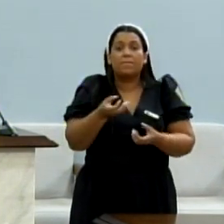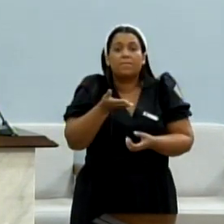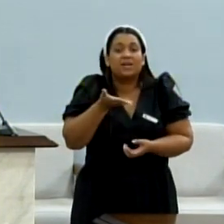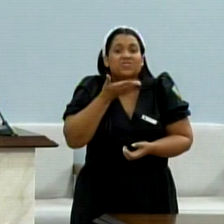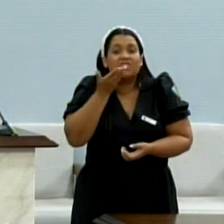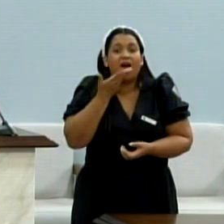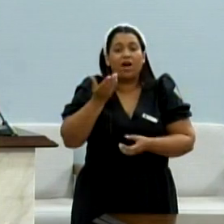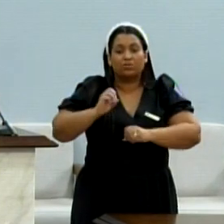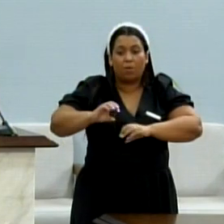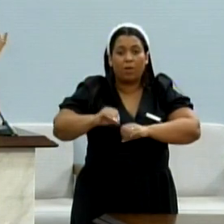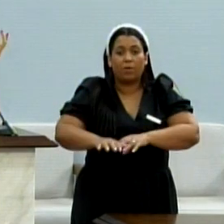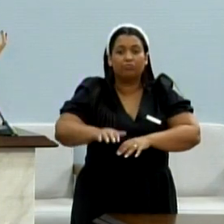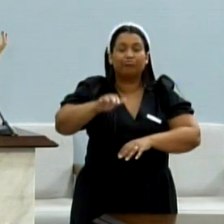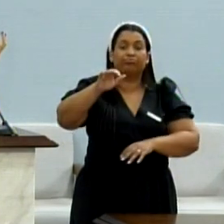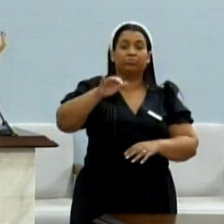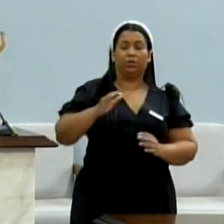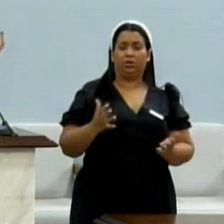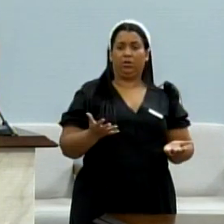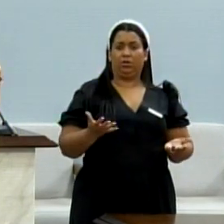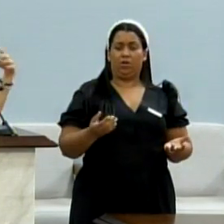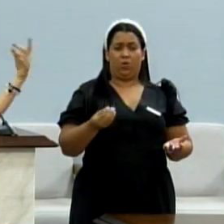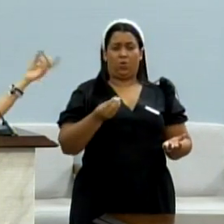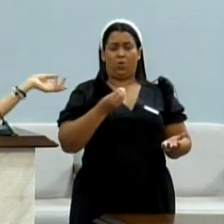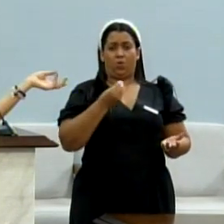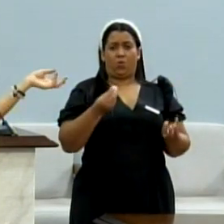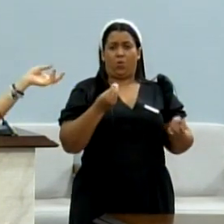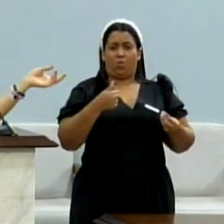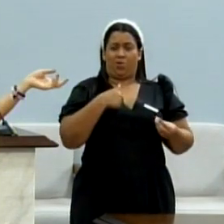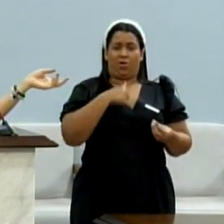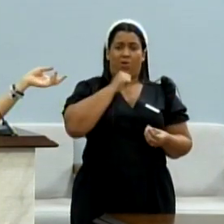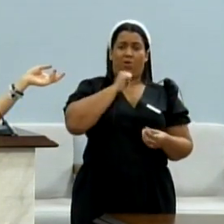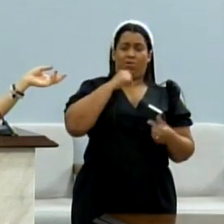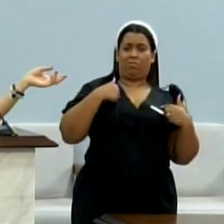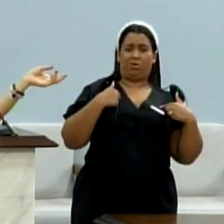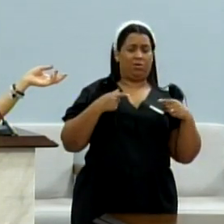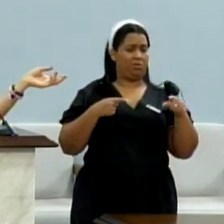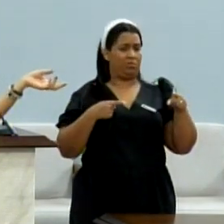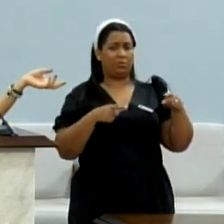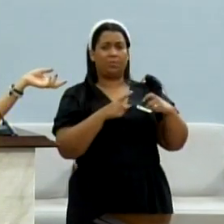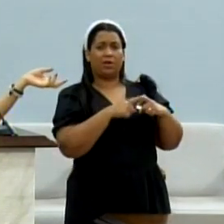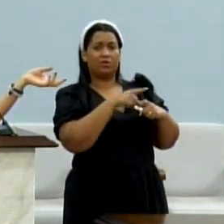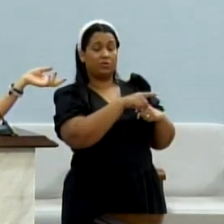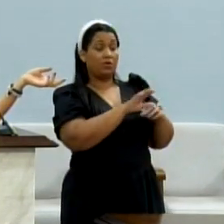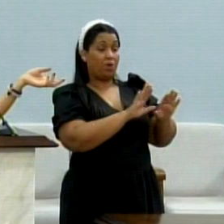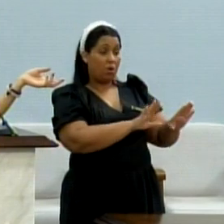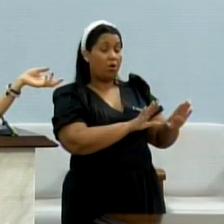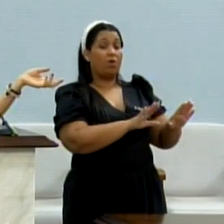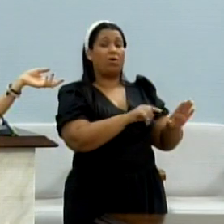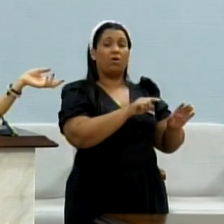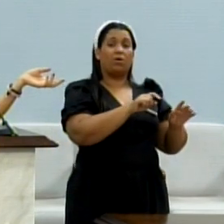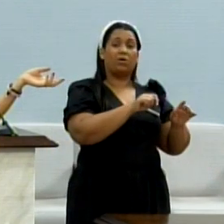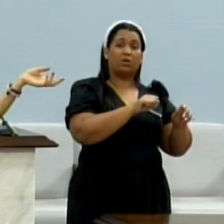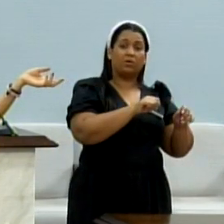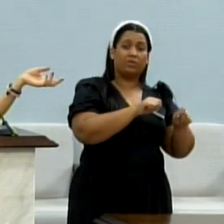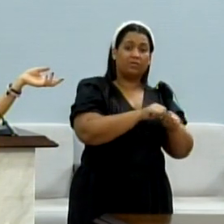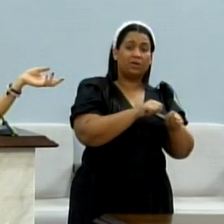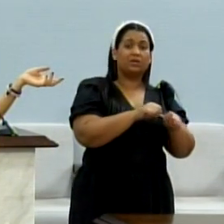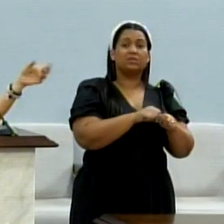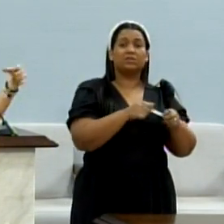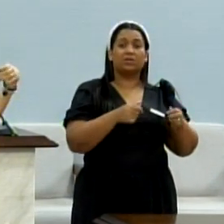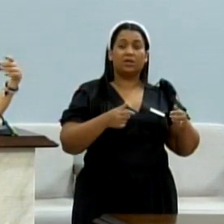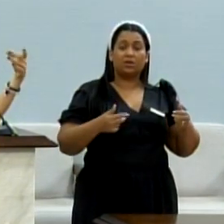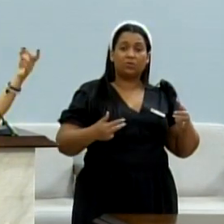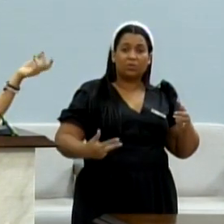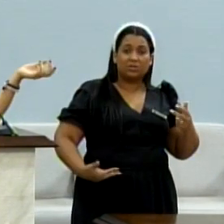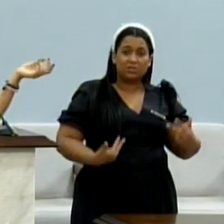coisa que não tem como voltar atrás. Aí um outro médico que estava ali falou, olha, vocês ficam fazendo essa cirurgia nesses